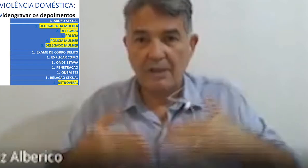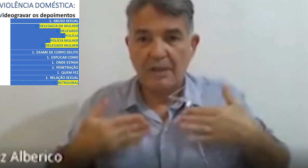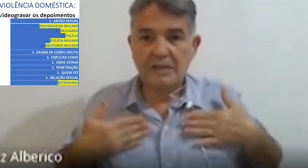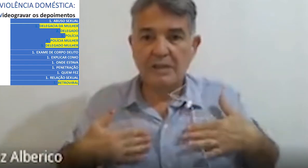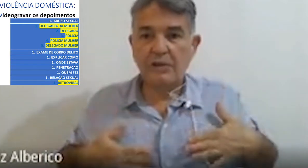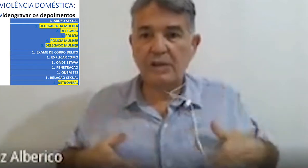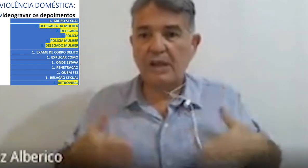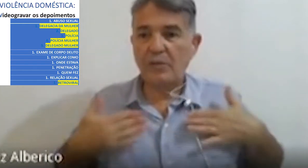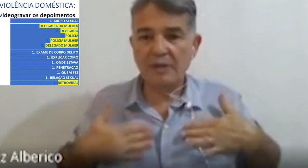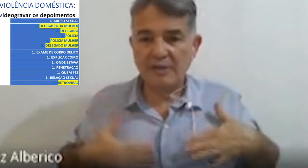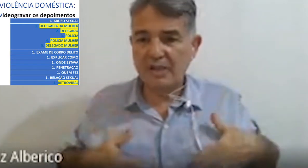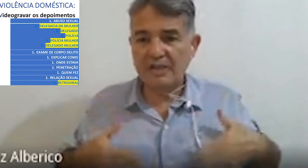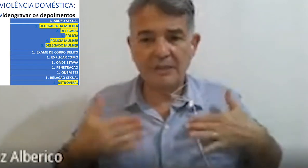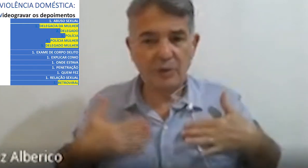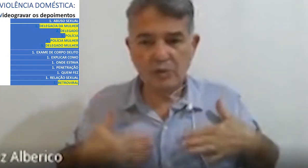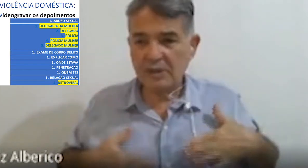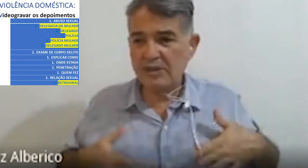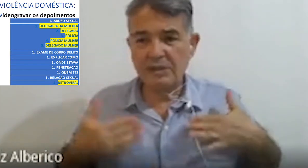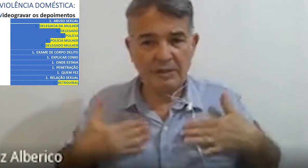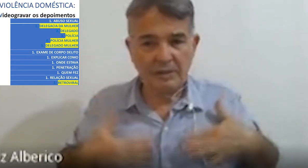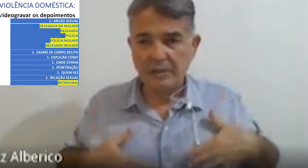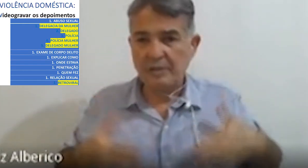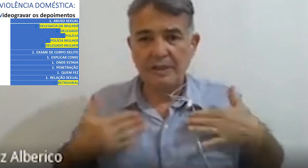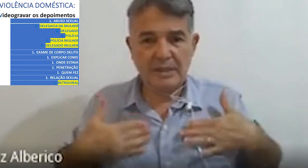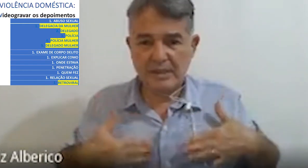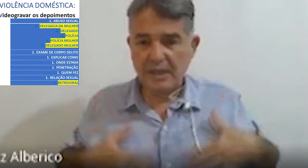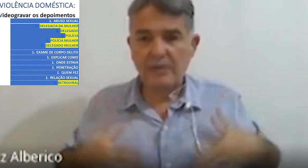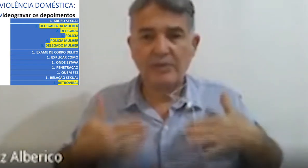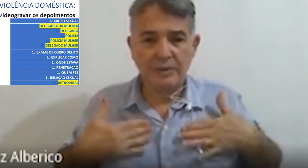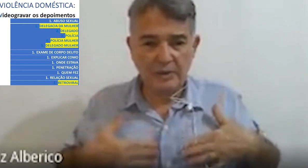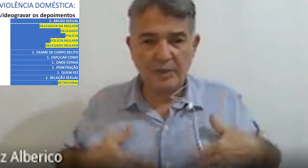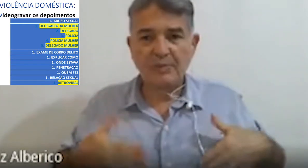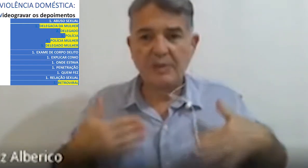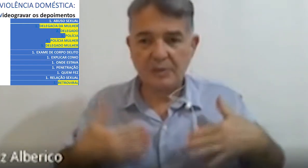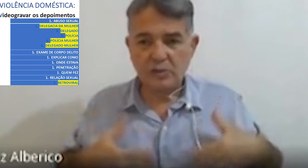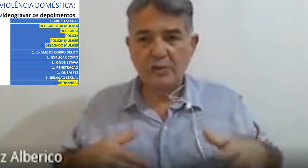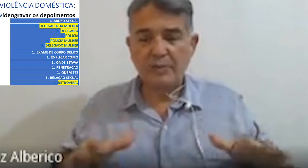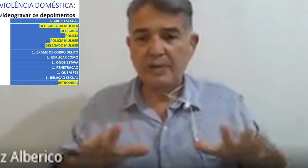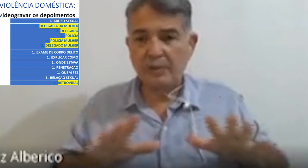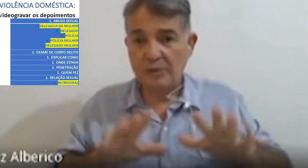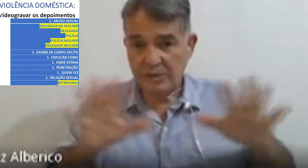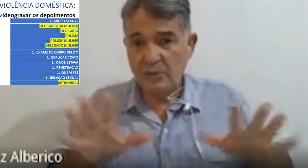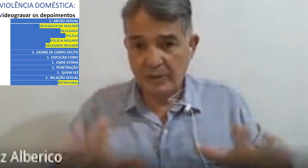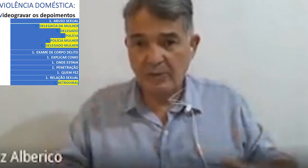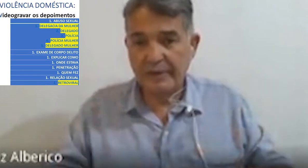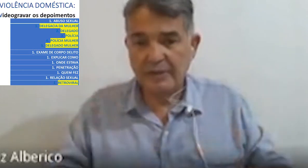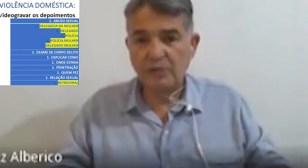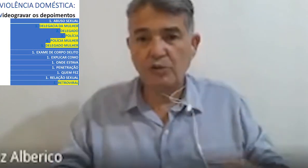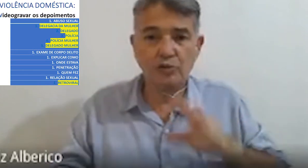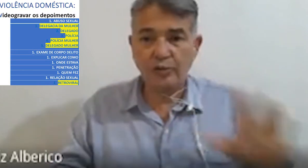Esse sinal de calma, ele vai estar sempre constante, necessário para poder a pessoa, porque o desespero é grande, o choro é